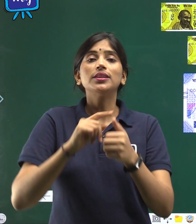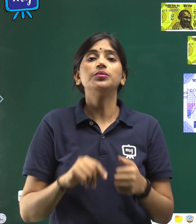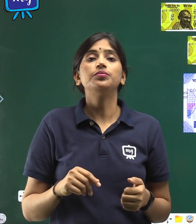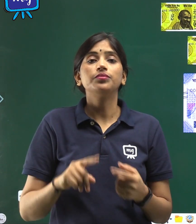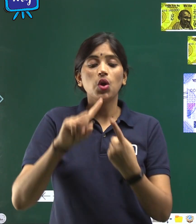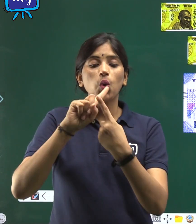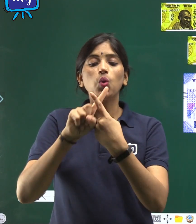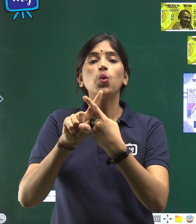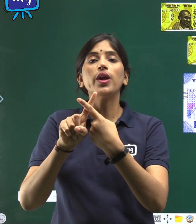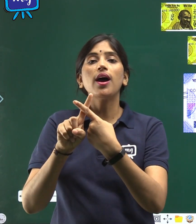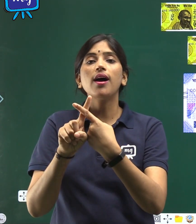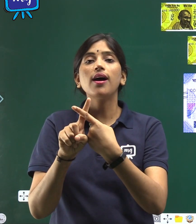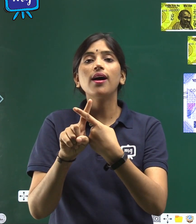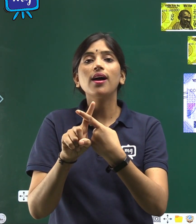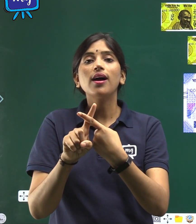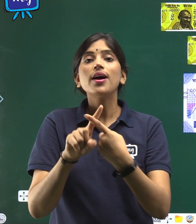गुणा